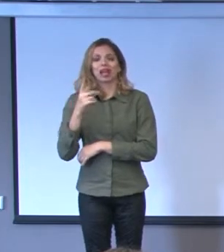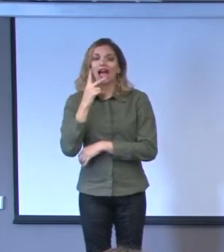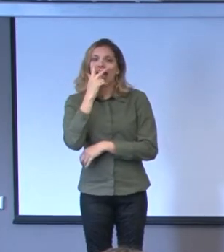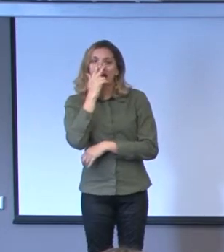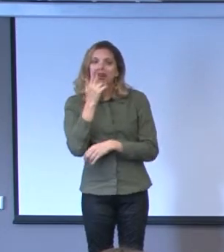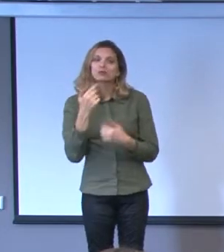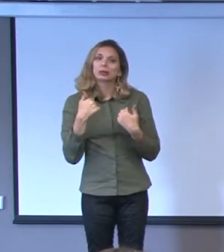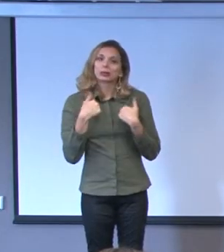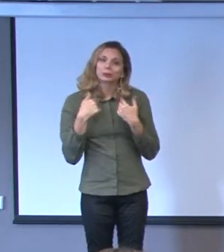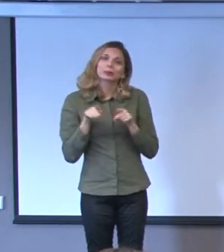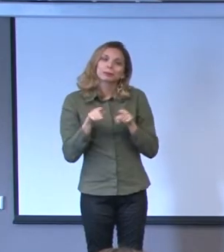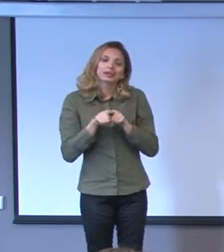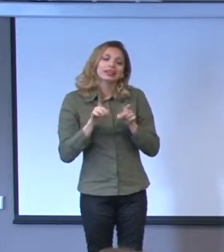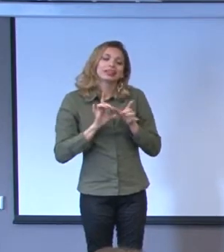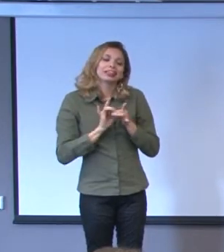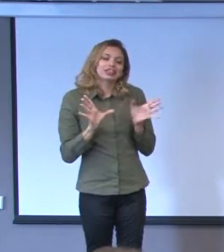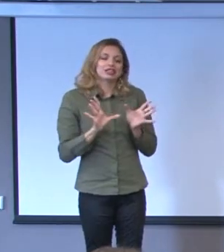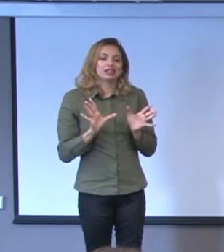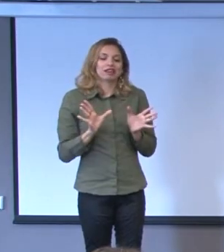pouco também da minha,